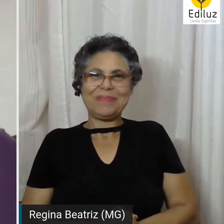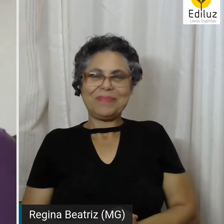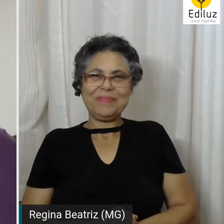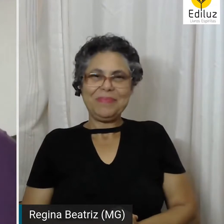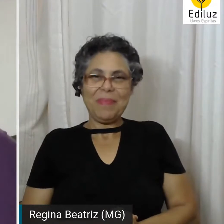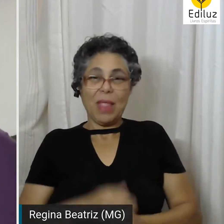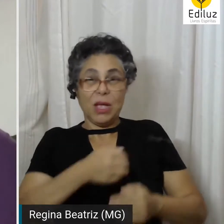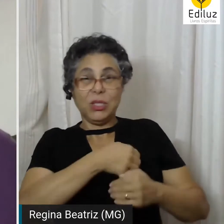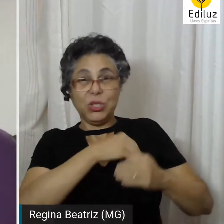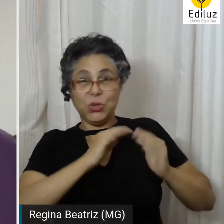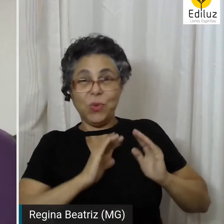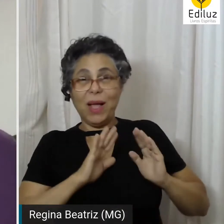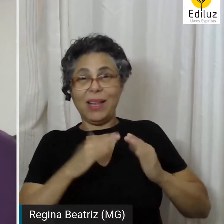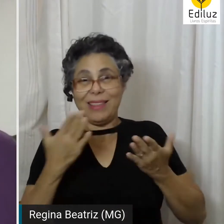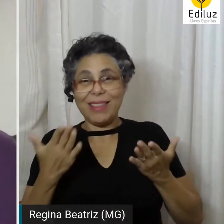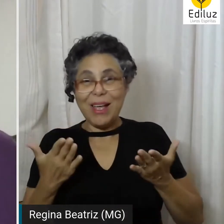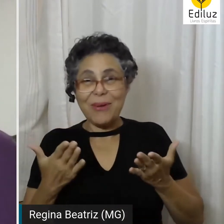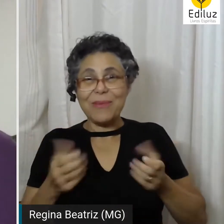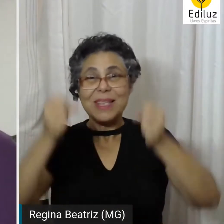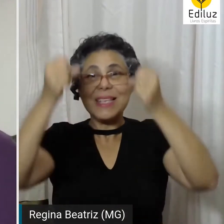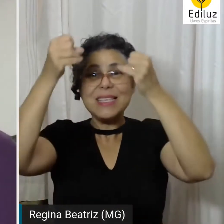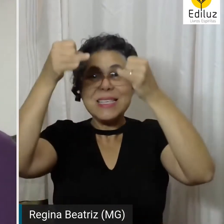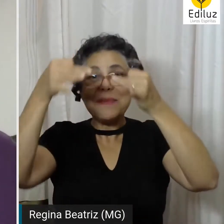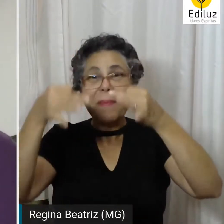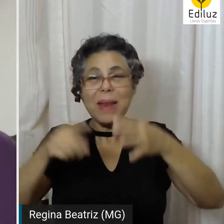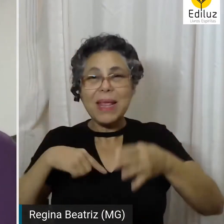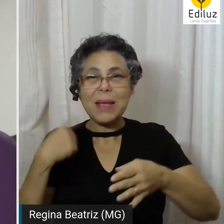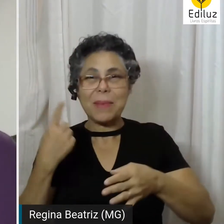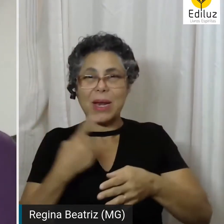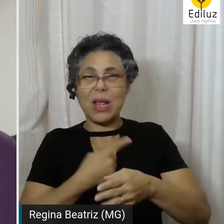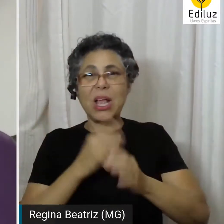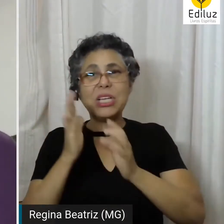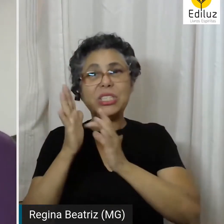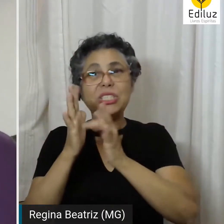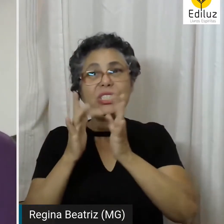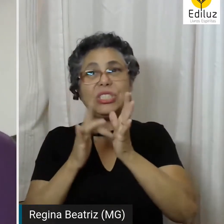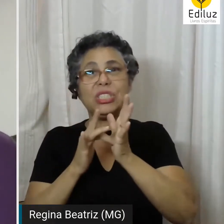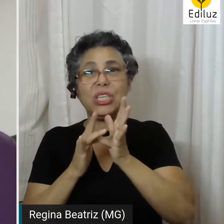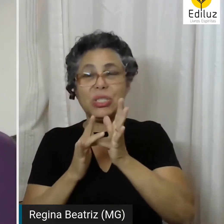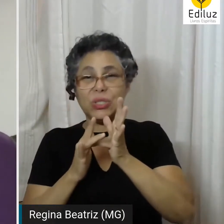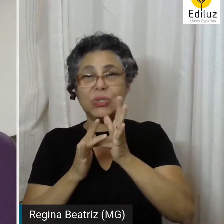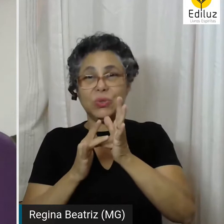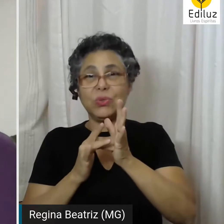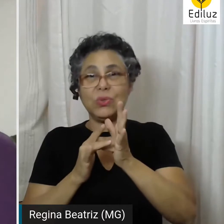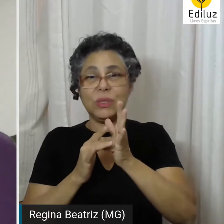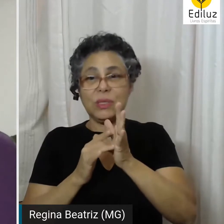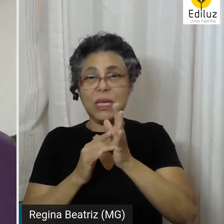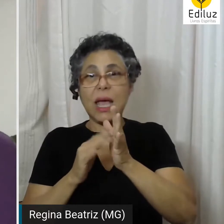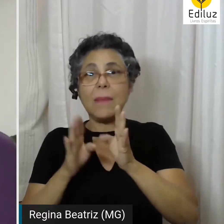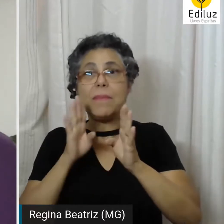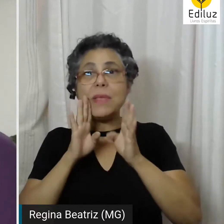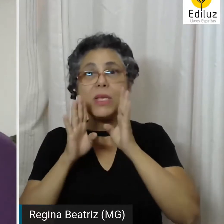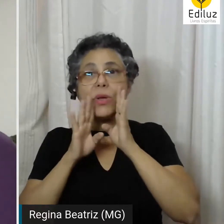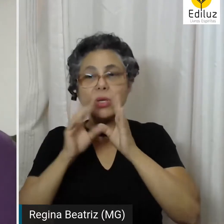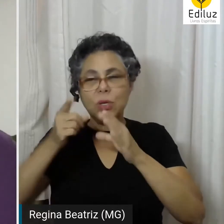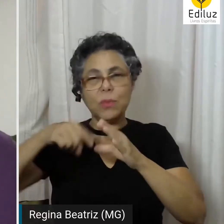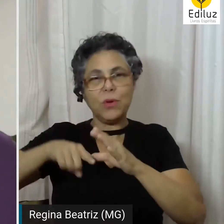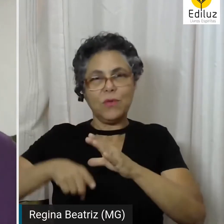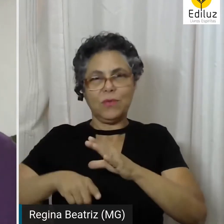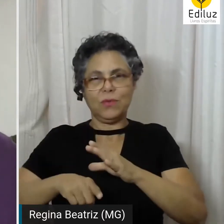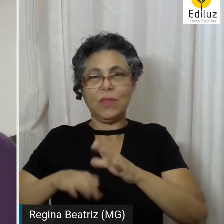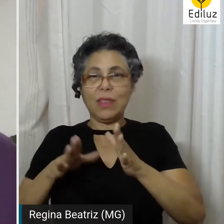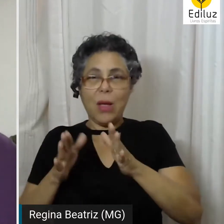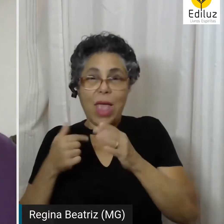Joana ressalta nesse capítulo quem é Jesus para a psicologia profunda. Aí eu vou fazer